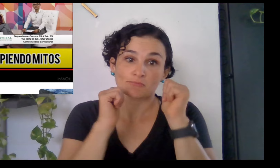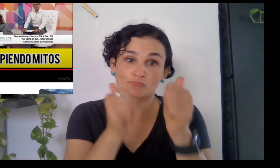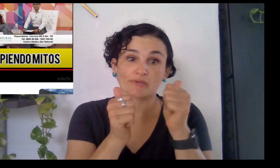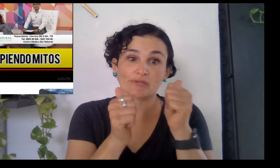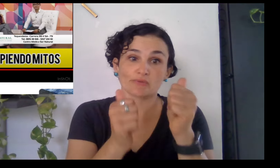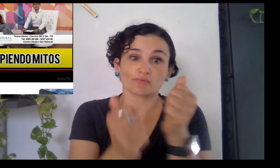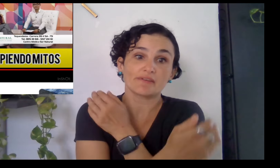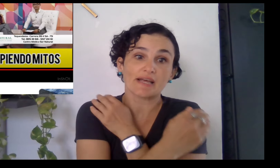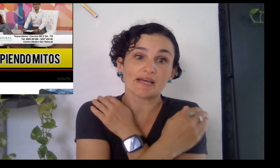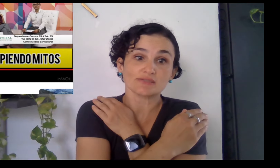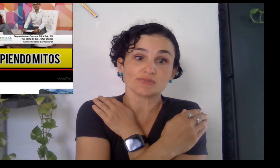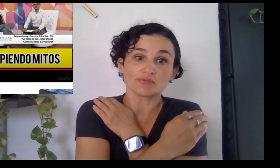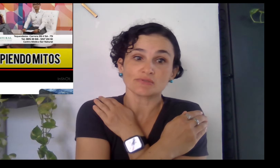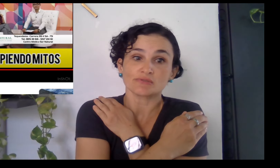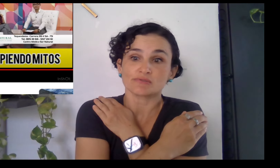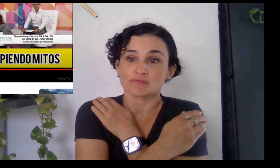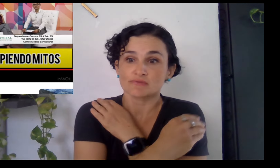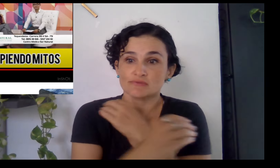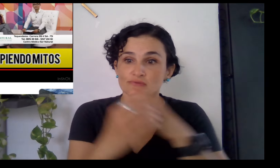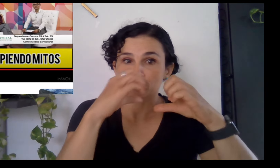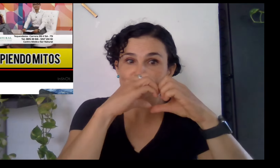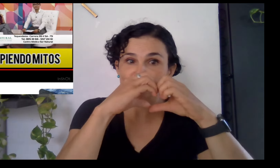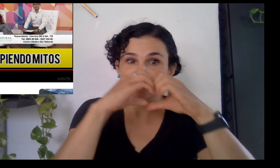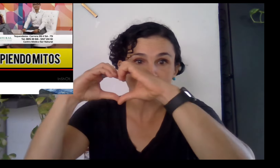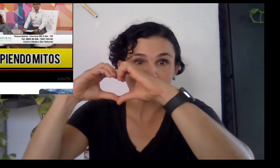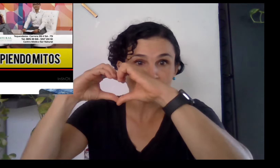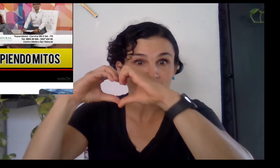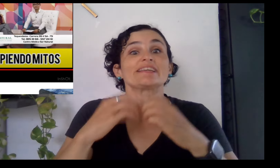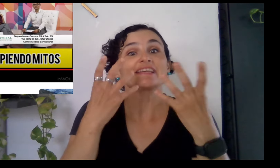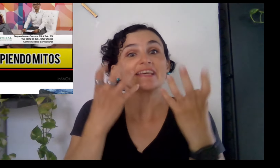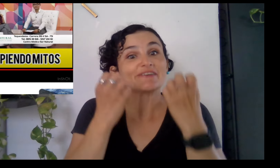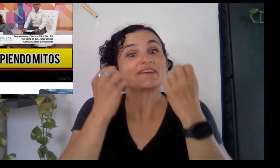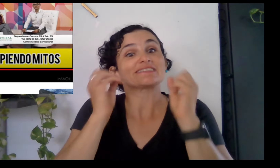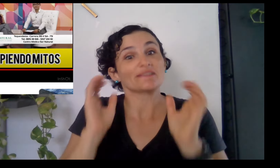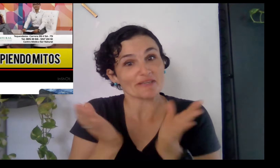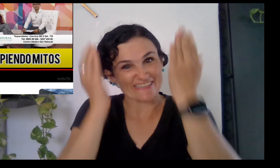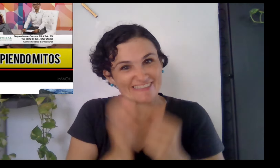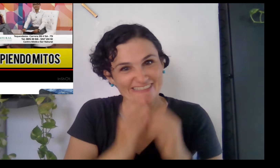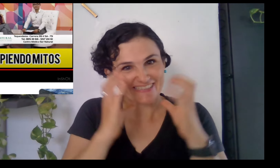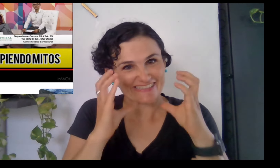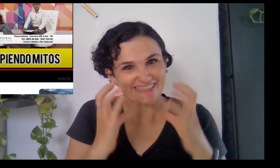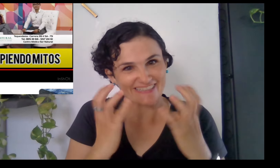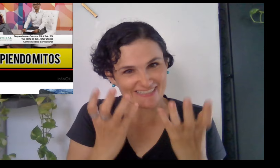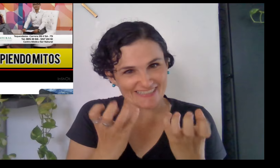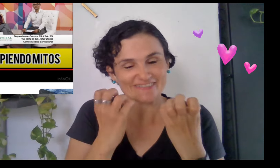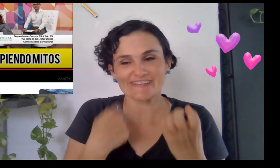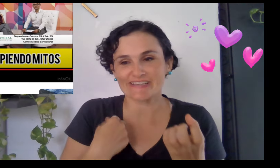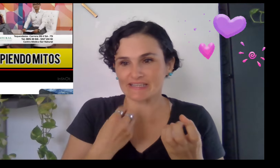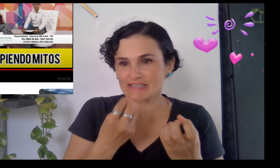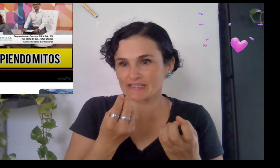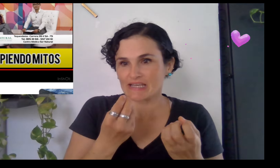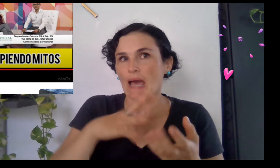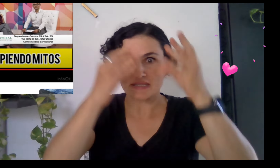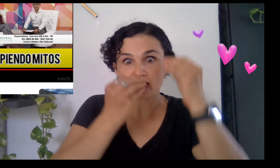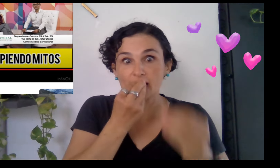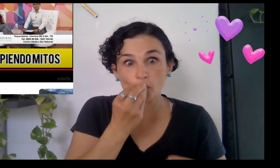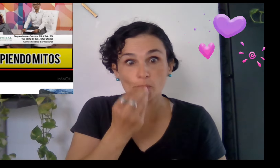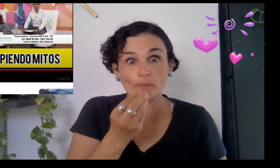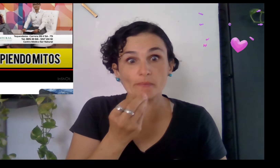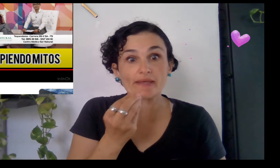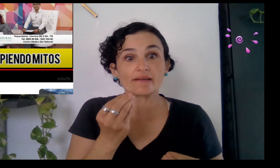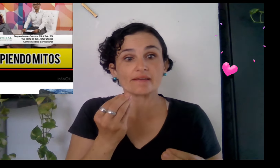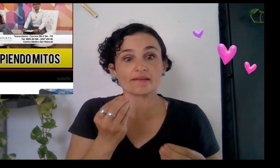abrazo, los quiero y quiero que se mejoren, quiero que aprendan a comer, que